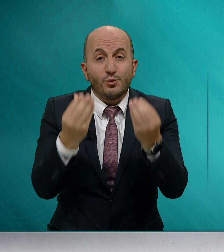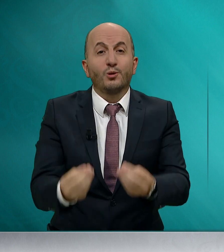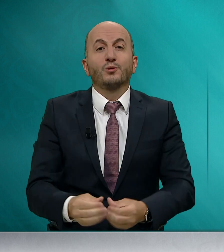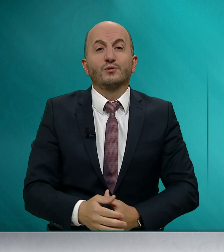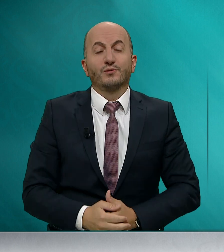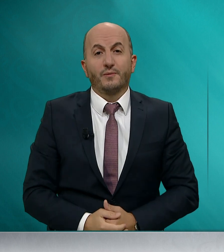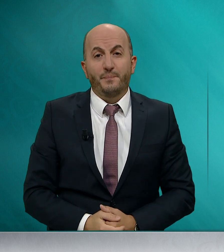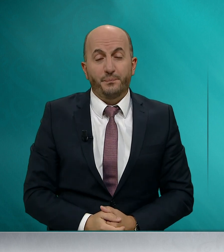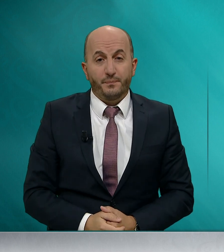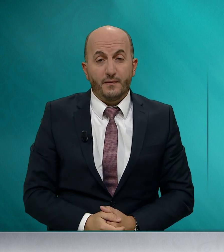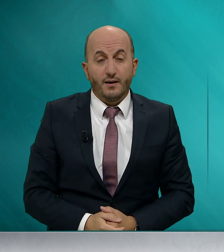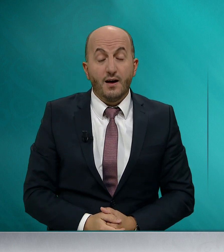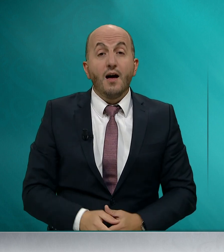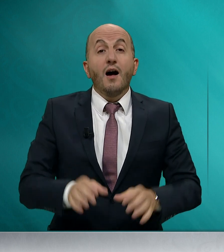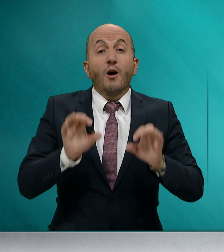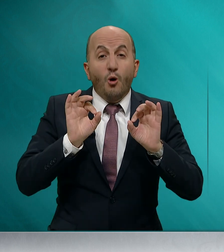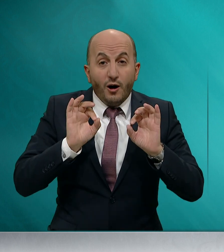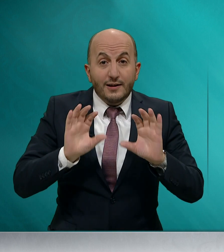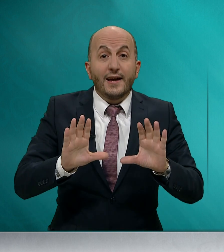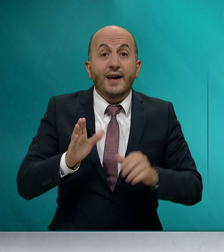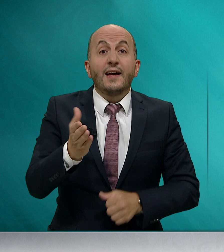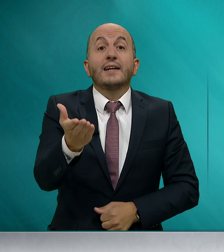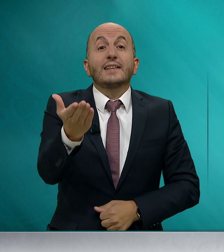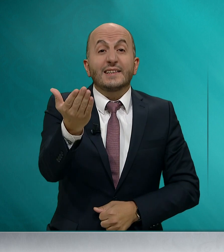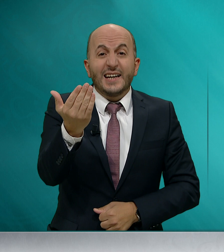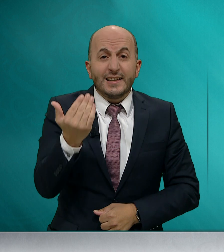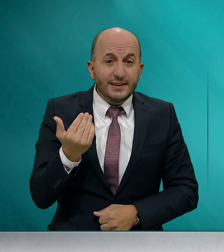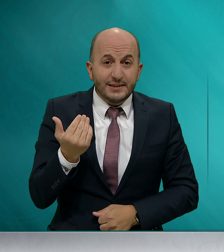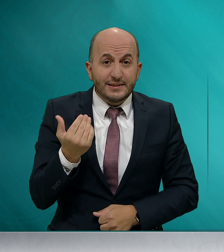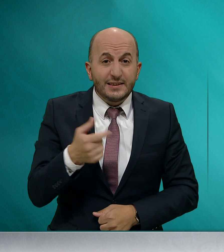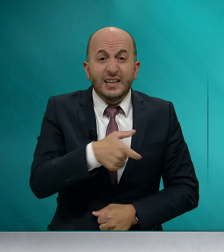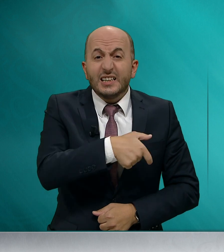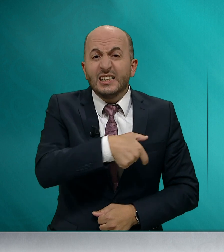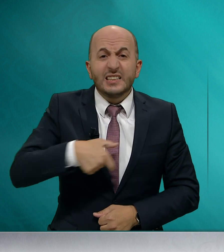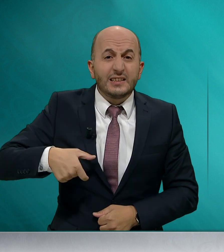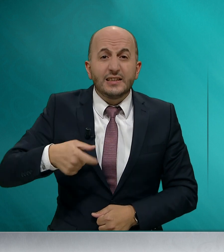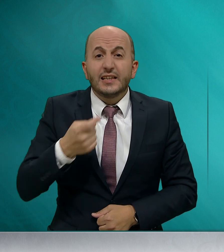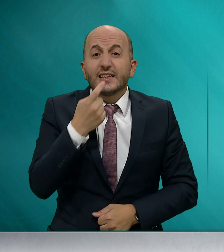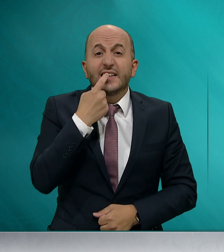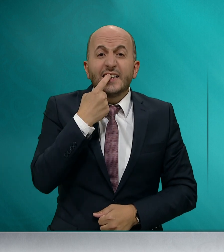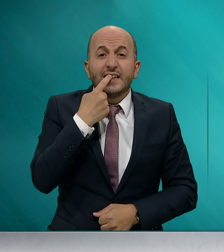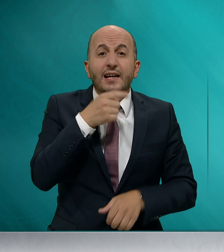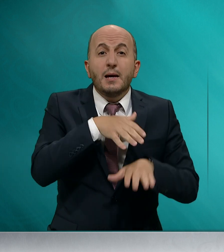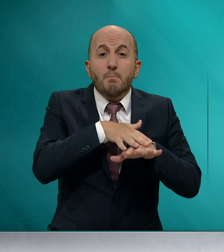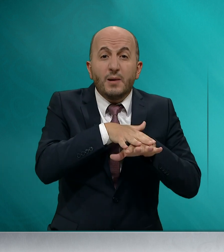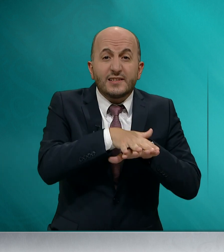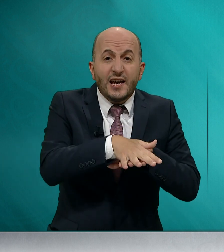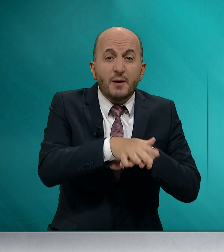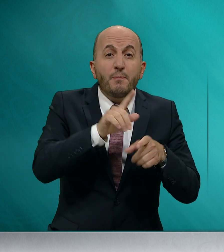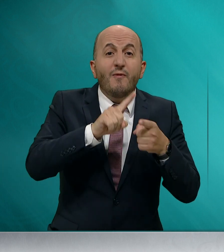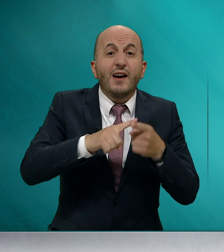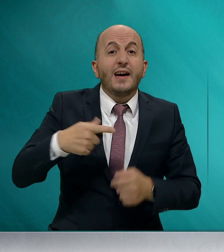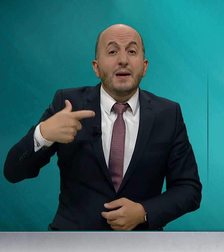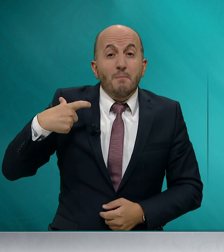kardeş olun. O halde geliniz ırk, dil,